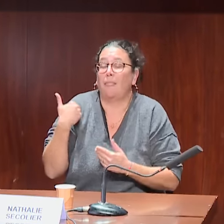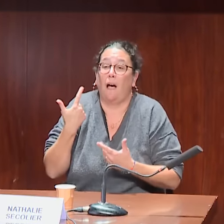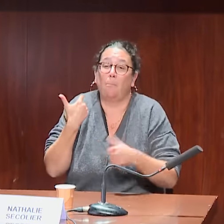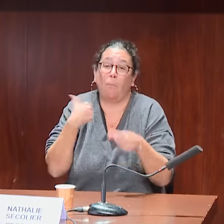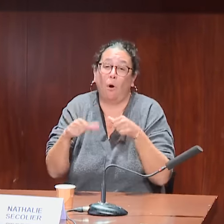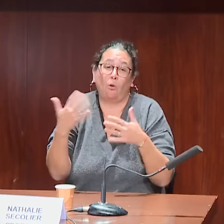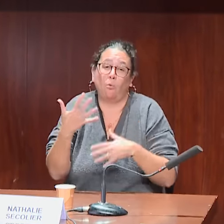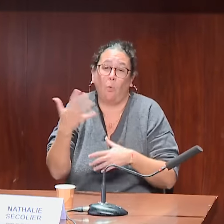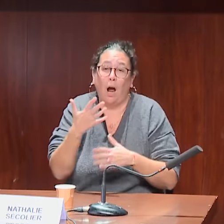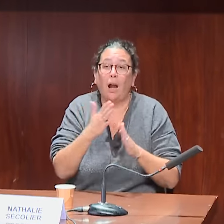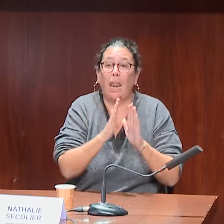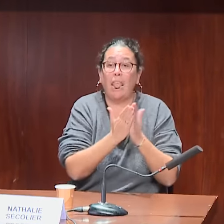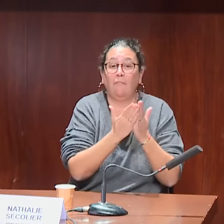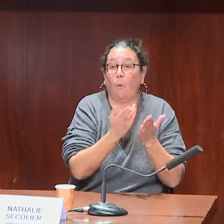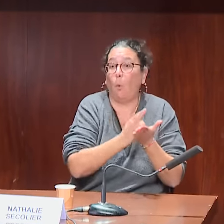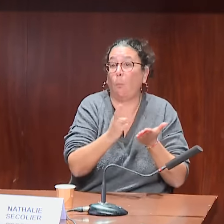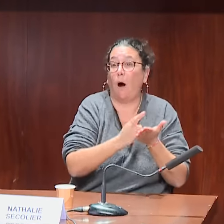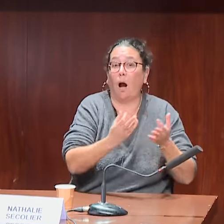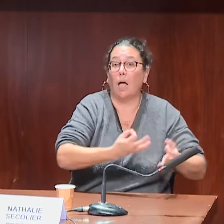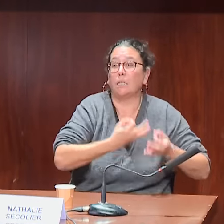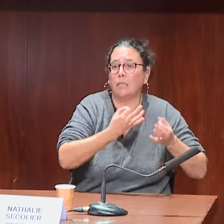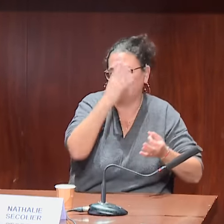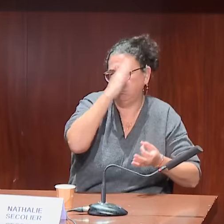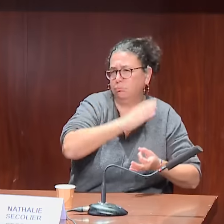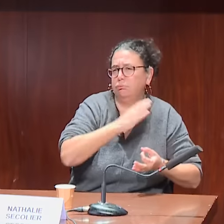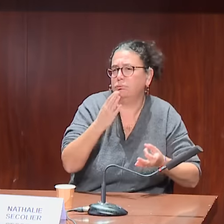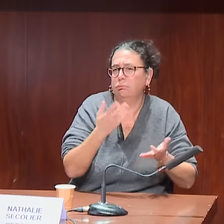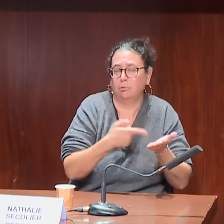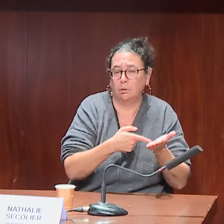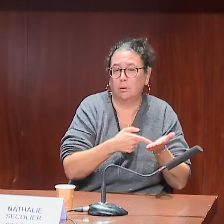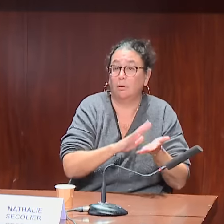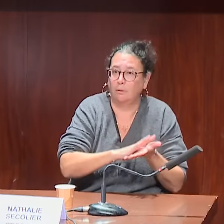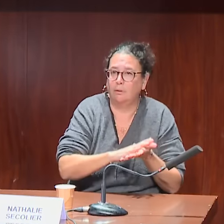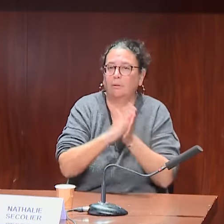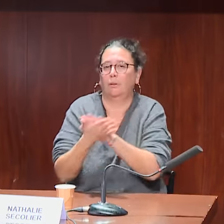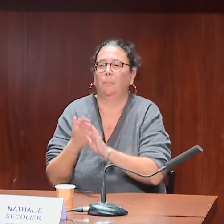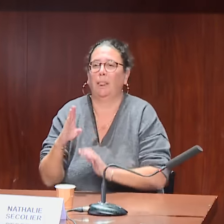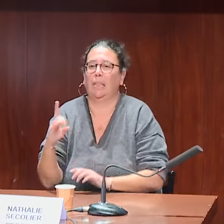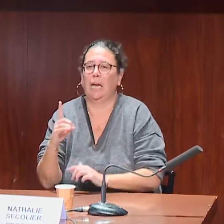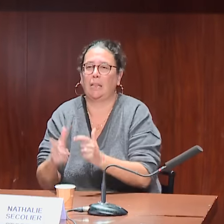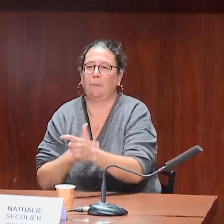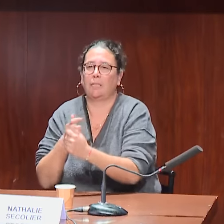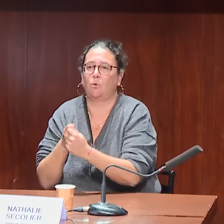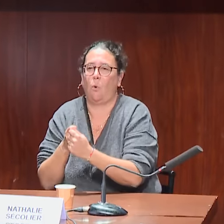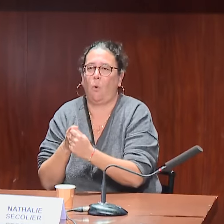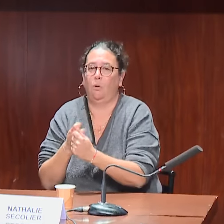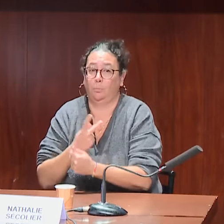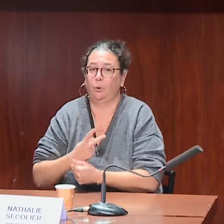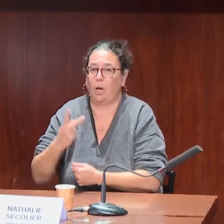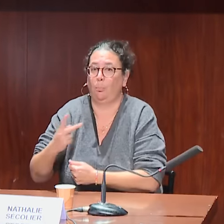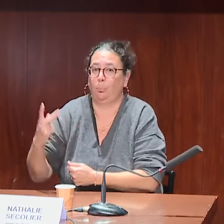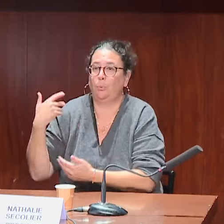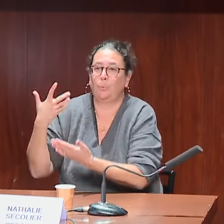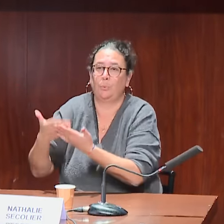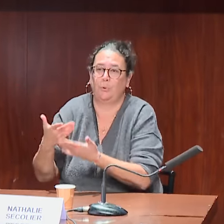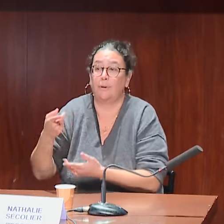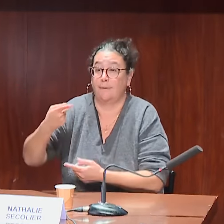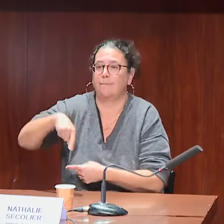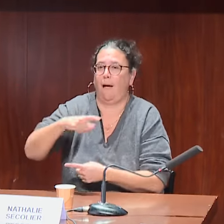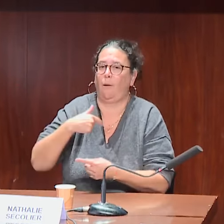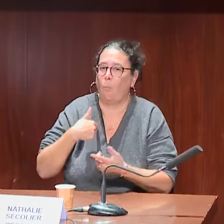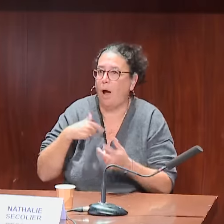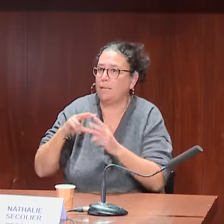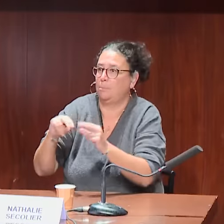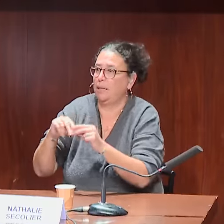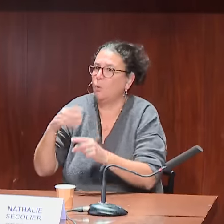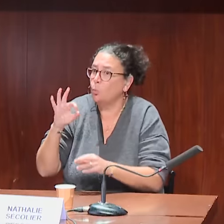marche bien et ça rassure beaucoup les sourds. Moi, je me souviens que les romans classiques et très connus qui ont été adaptés en BD, enfin, il y en a de